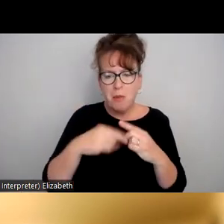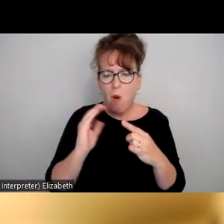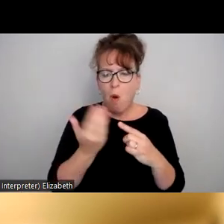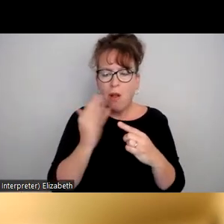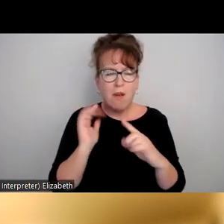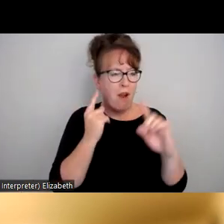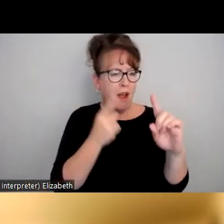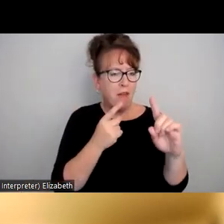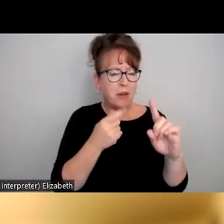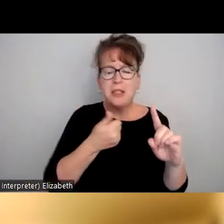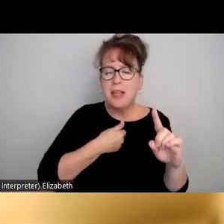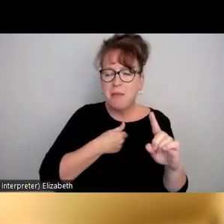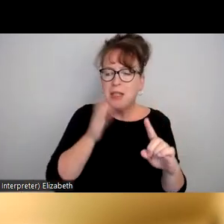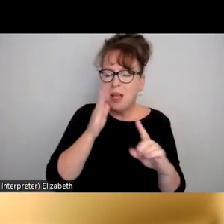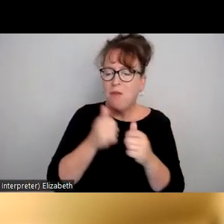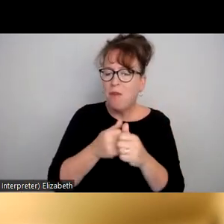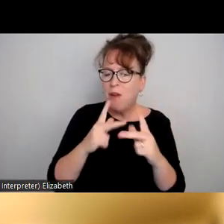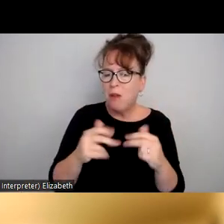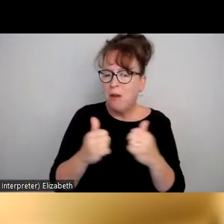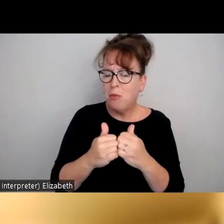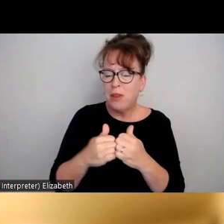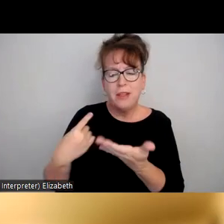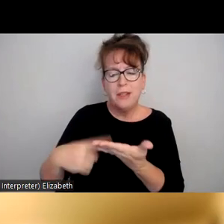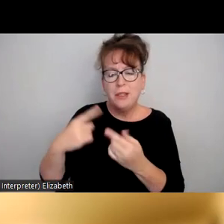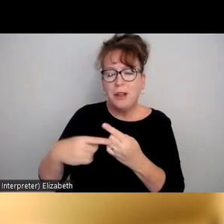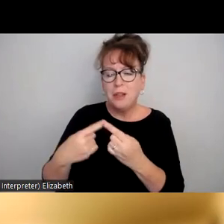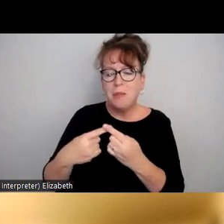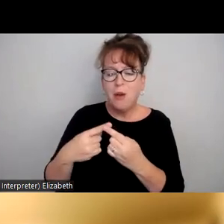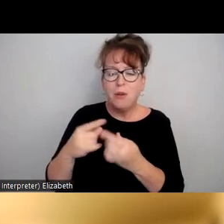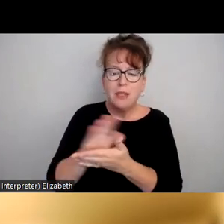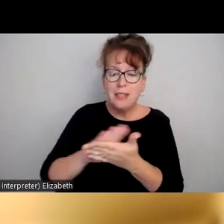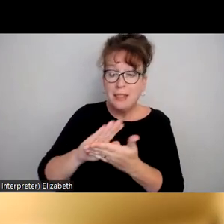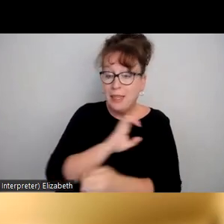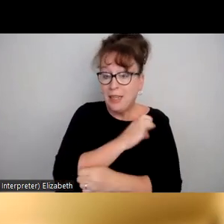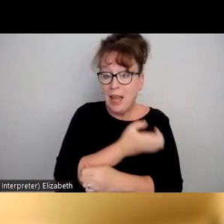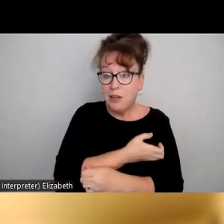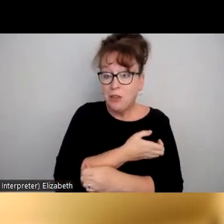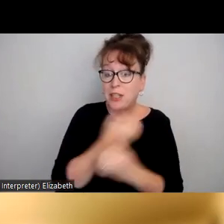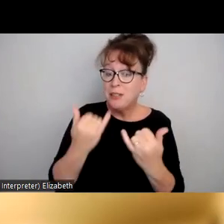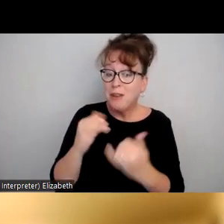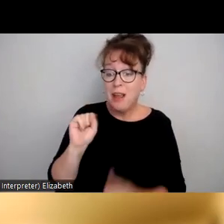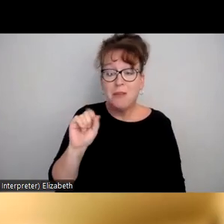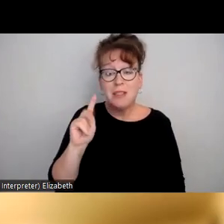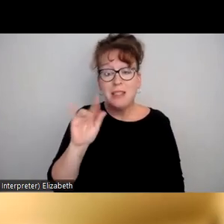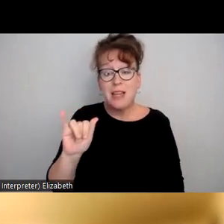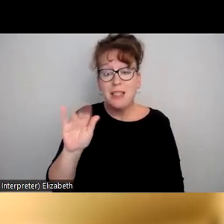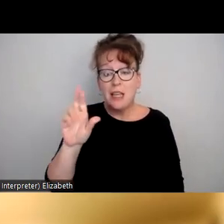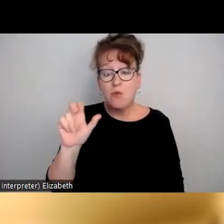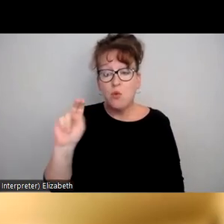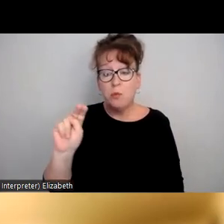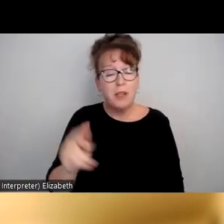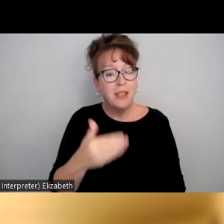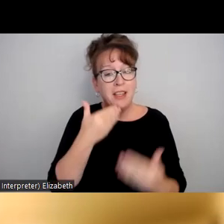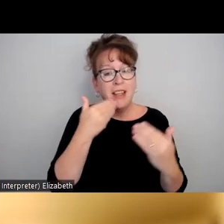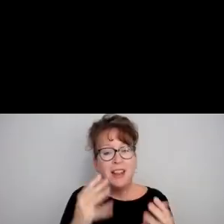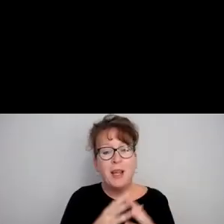eh para el Cómo estamos reduciendo la emisiones de gases